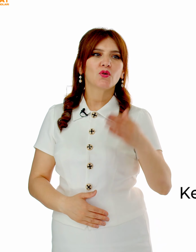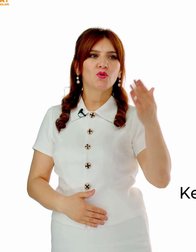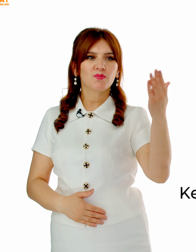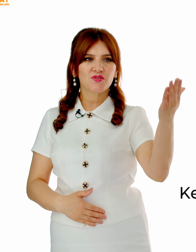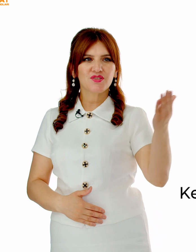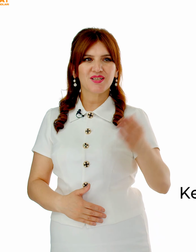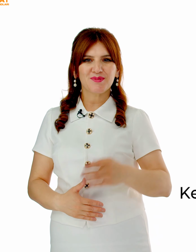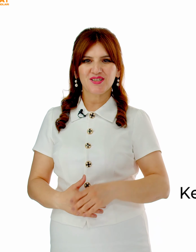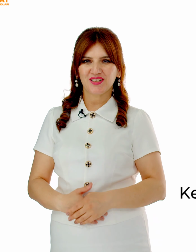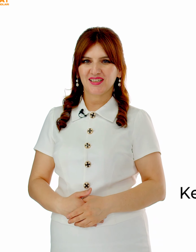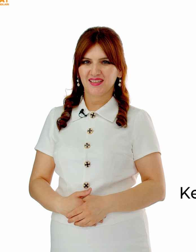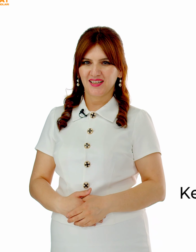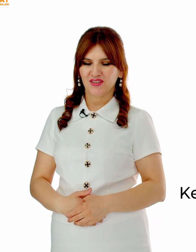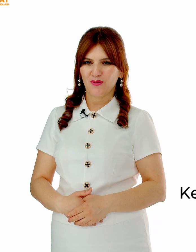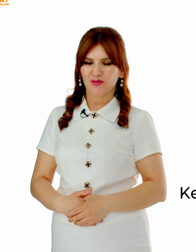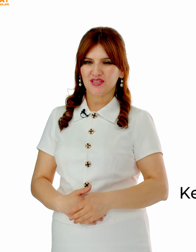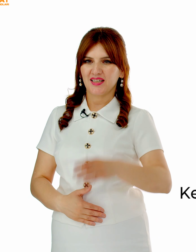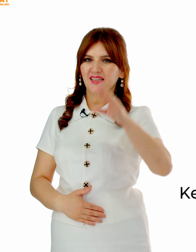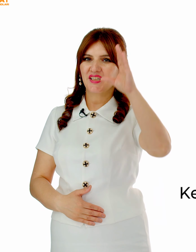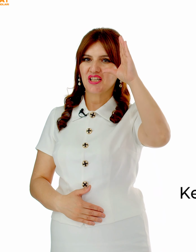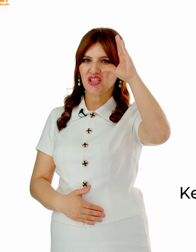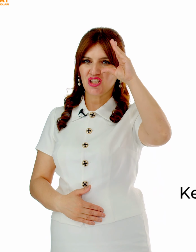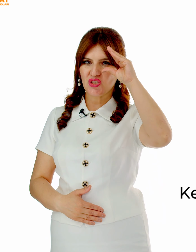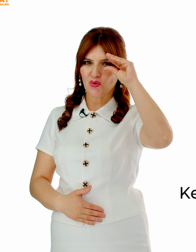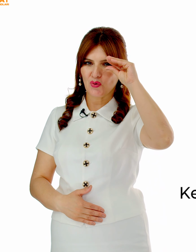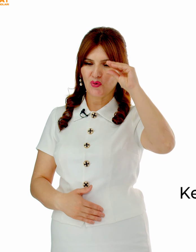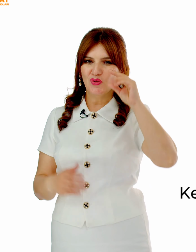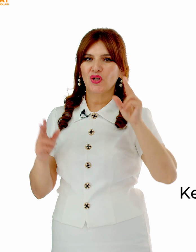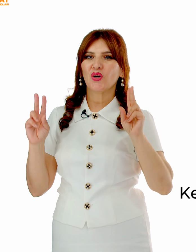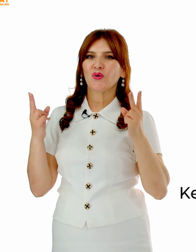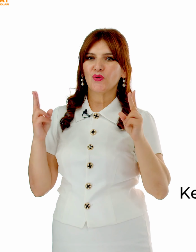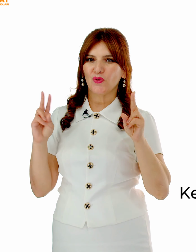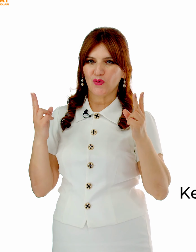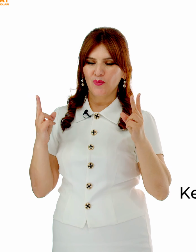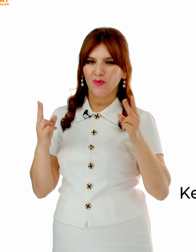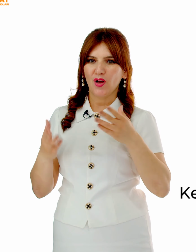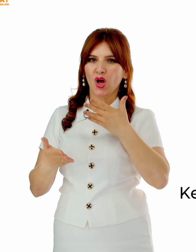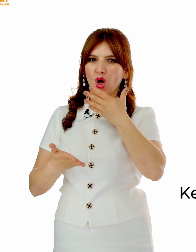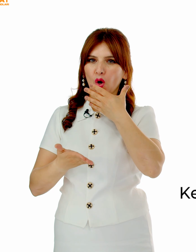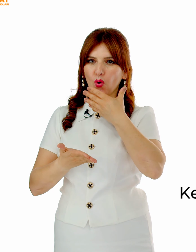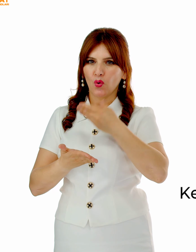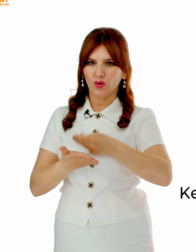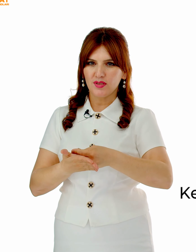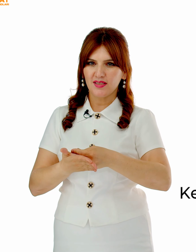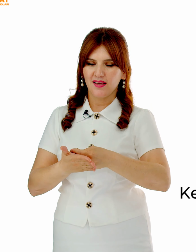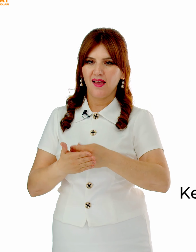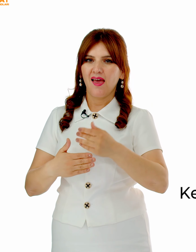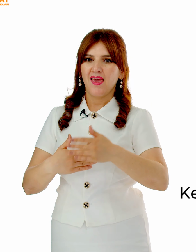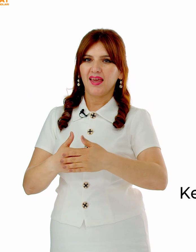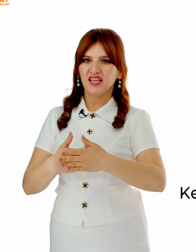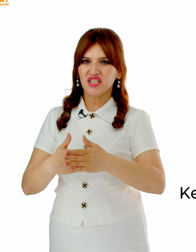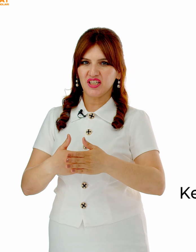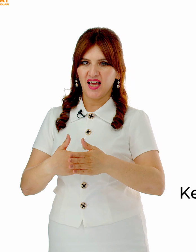Klub so'ziga misol keltiradigan bo'lsak, kechqurun klub o'z